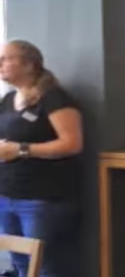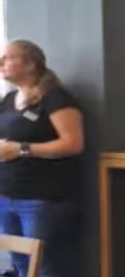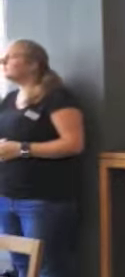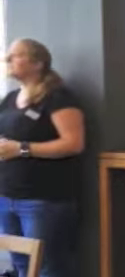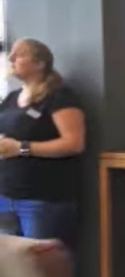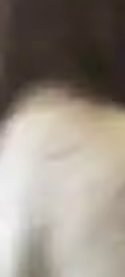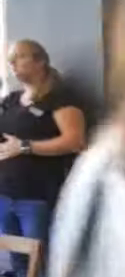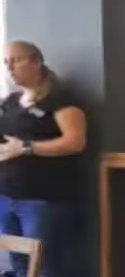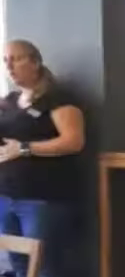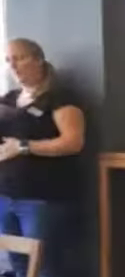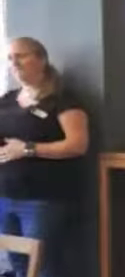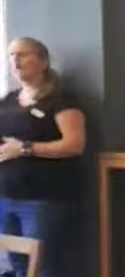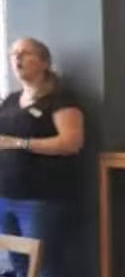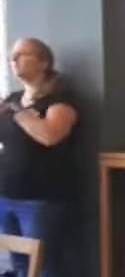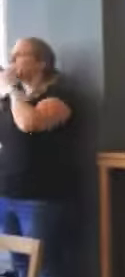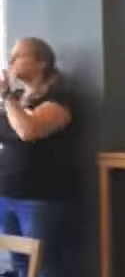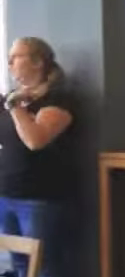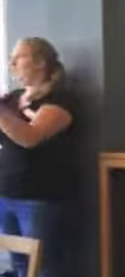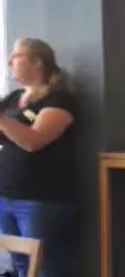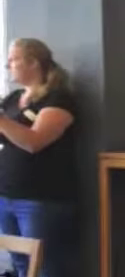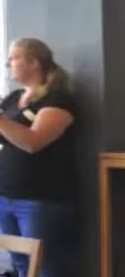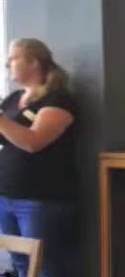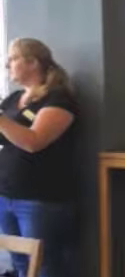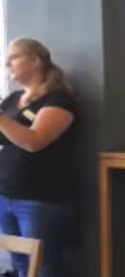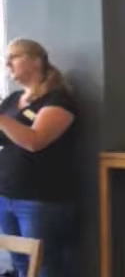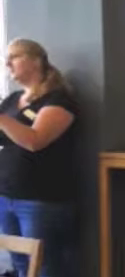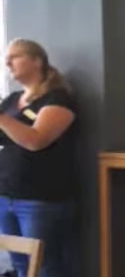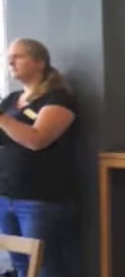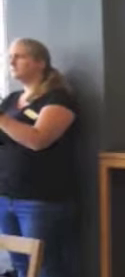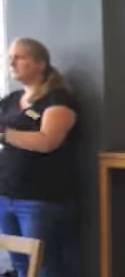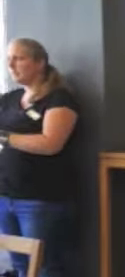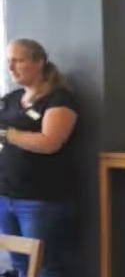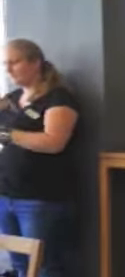Och att vi har en social aktiv tillvaro. Man känner sig delaktiga.